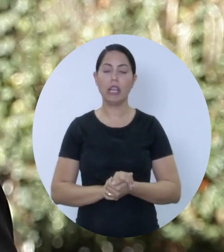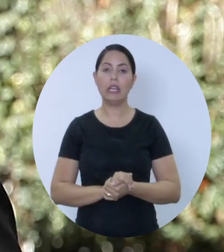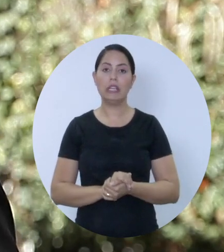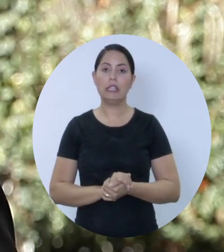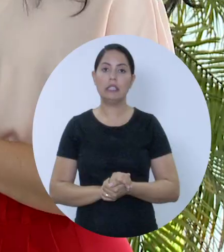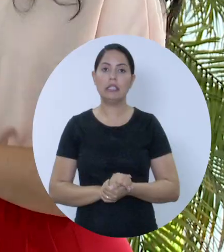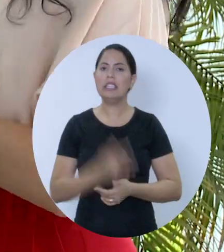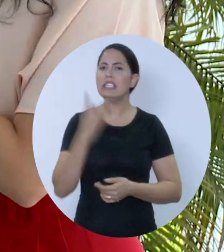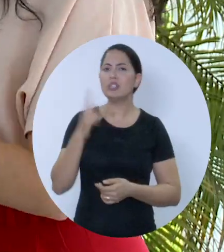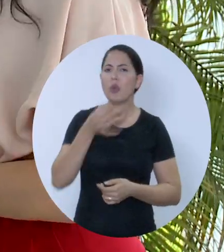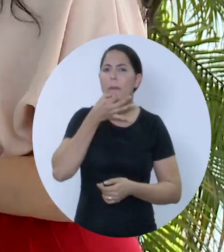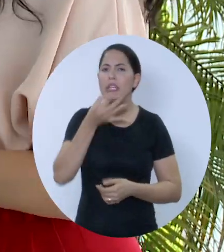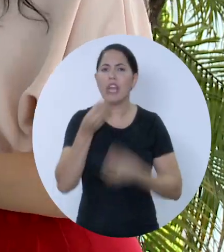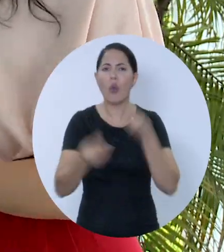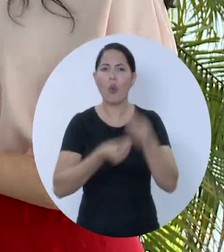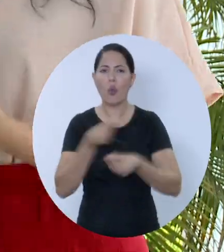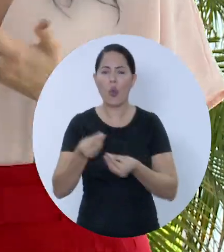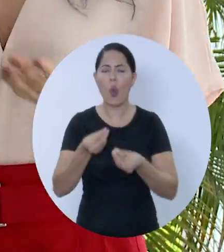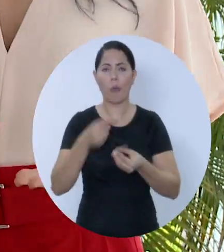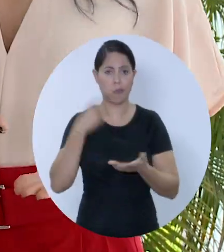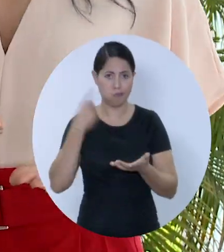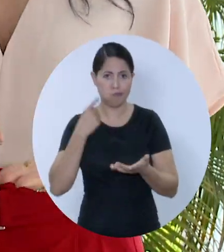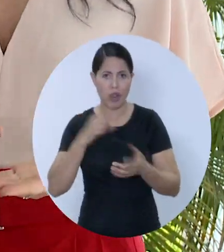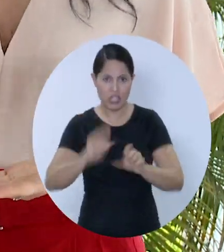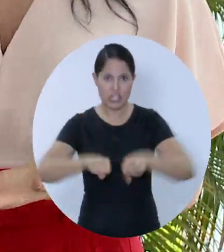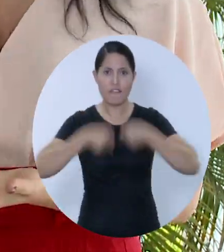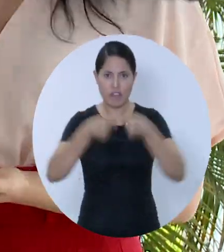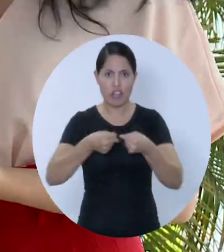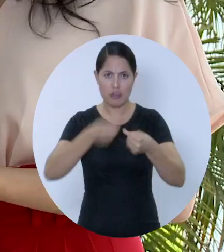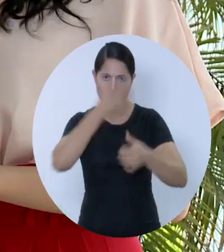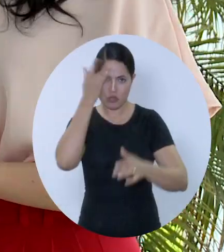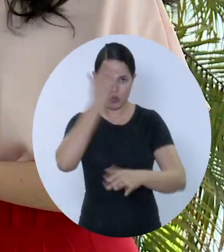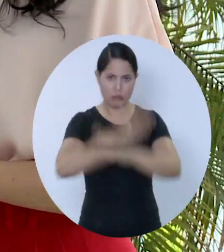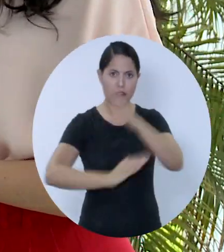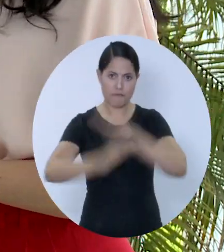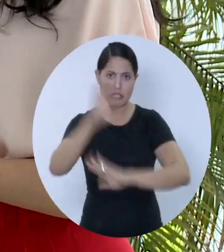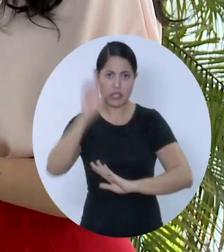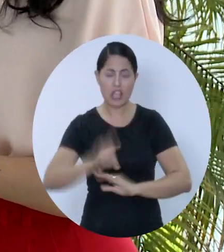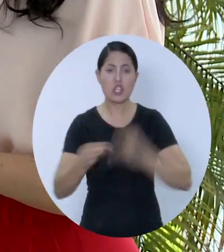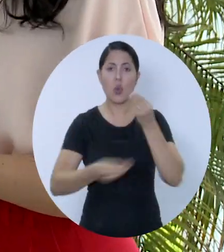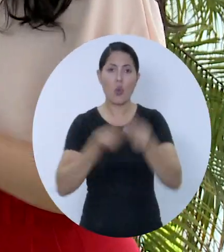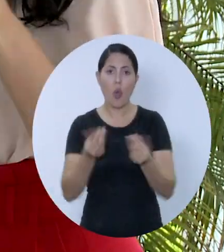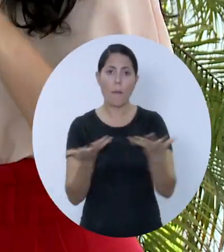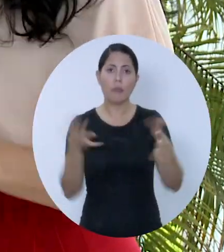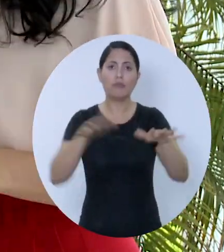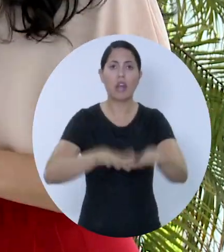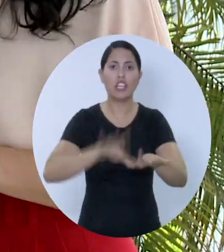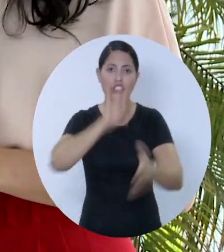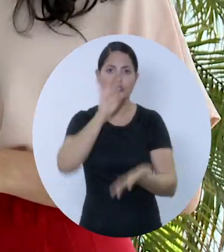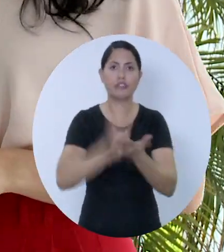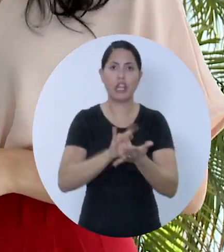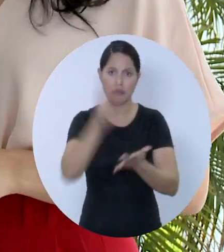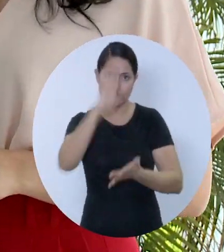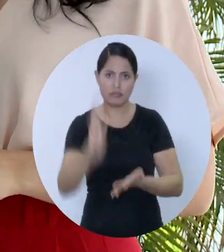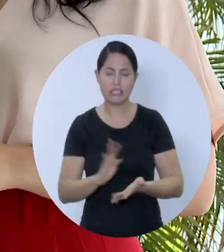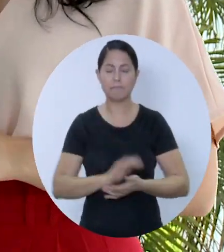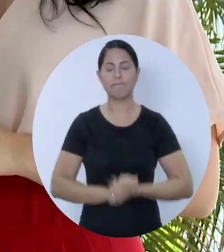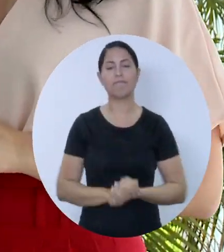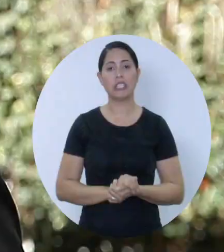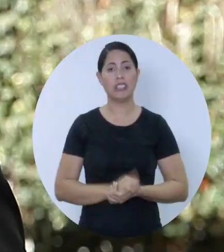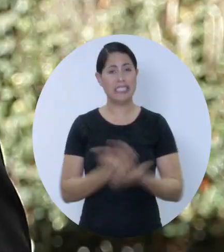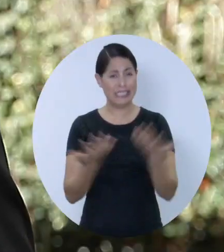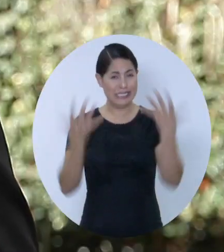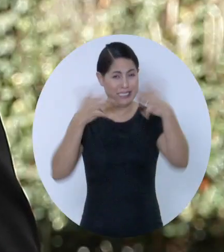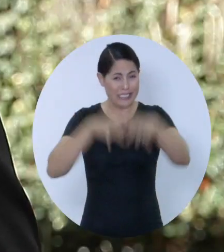com deficiência. E, na sua opinião, como um advogado que luta pelas pessoas com deficiência, como está hoje a inclusão social no